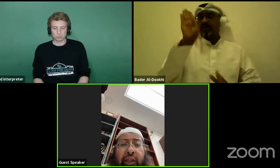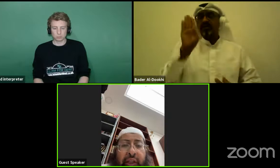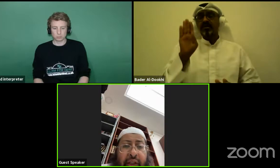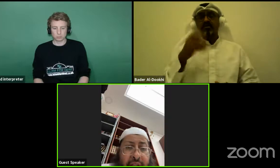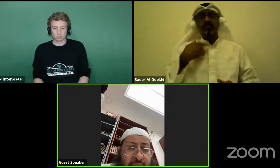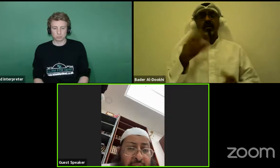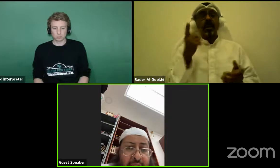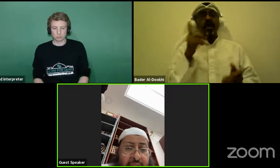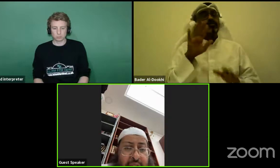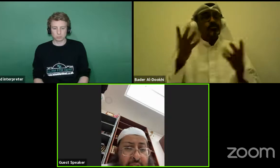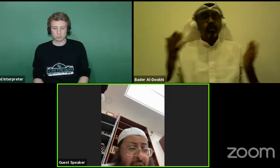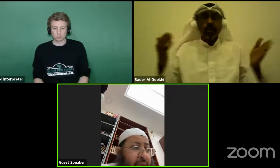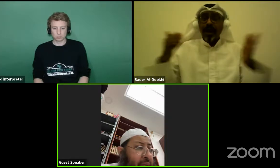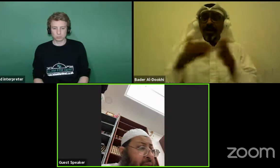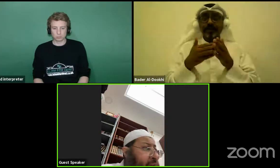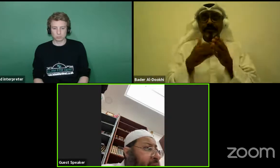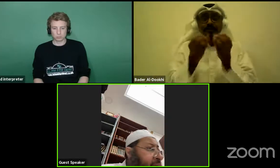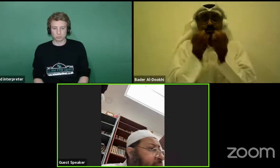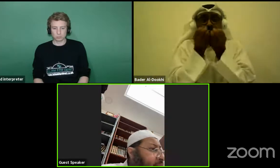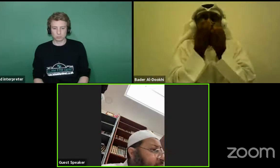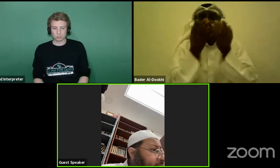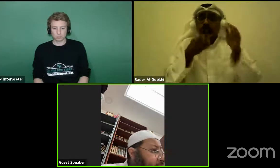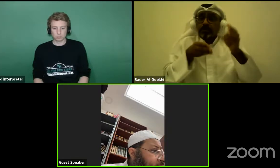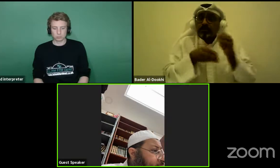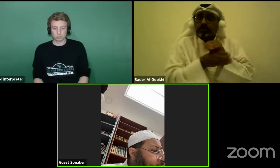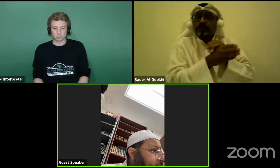الجنة. نعم.